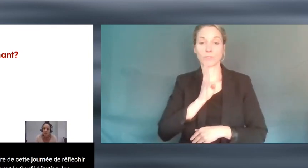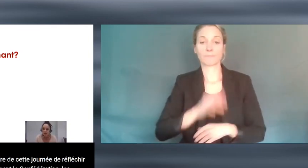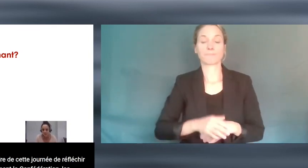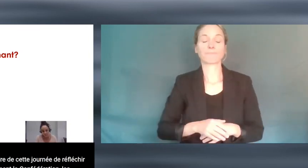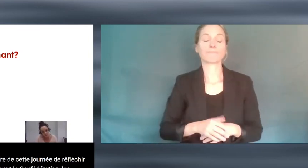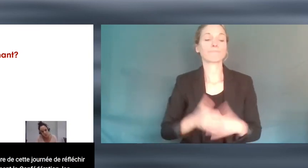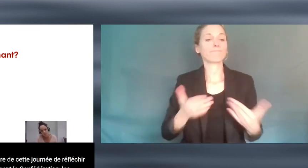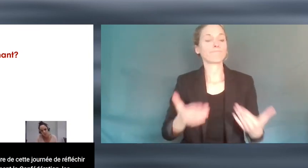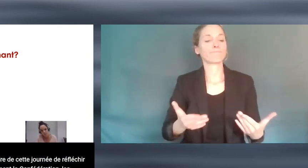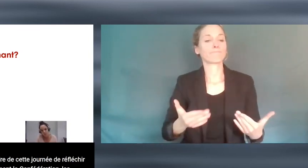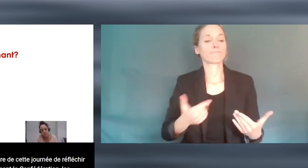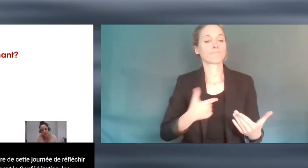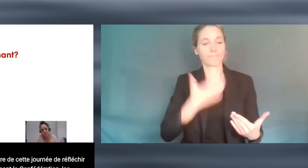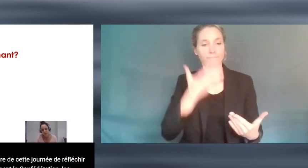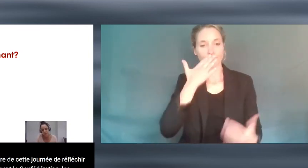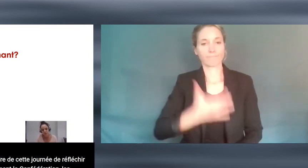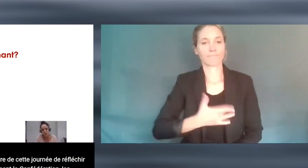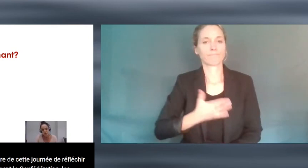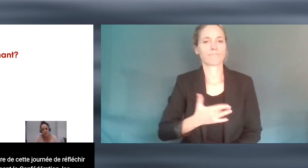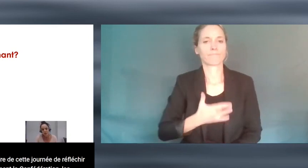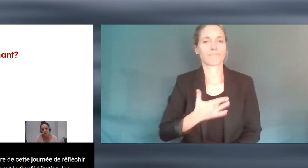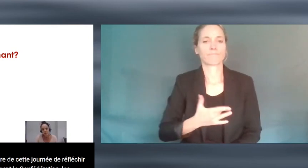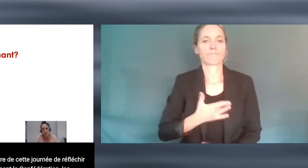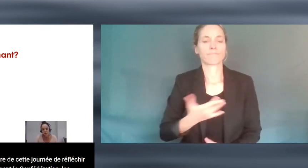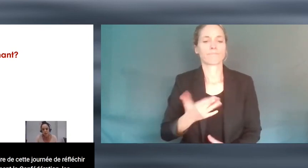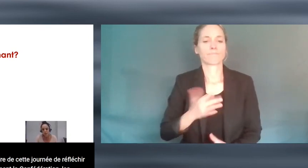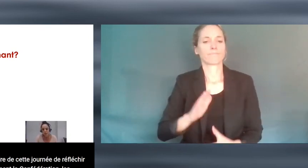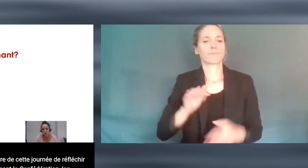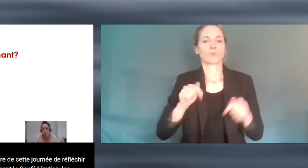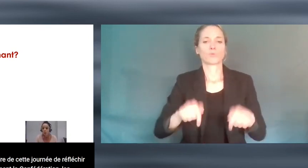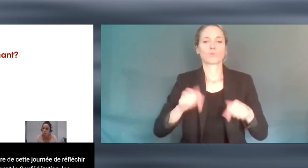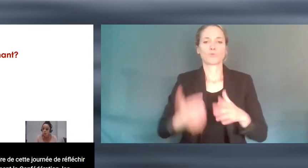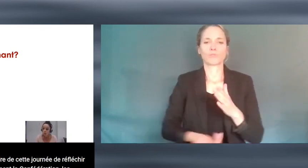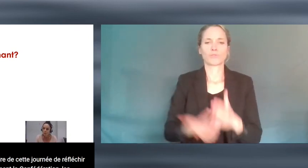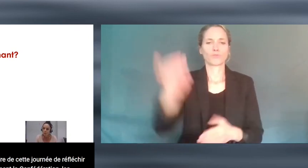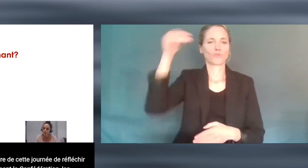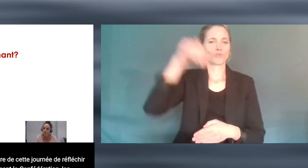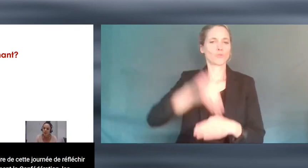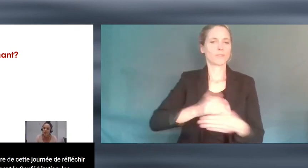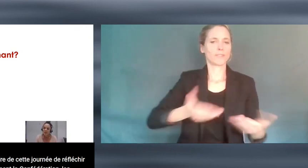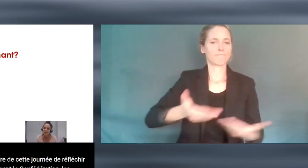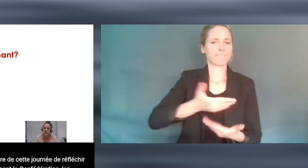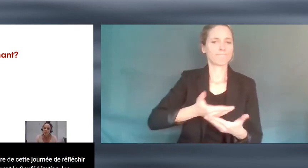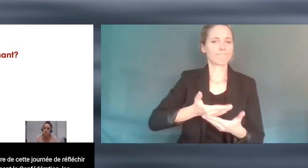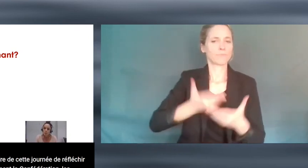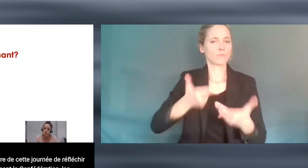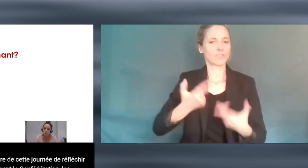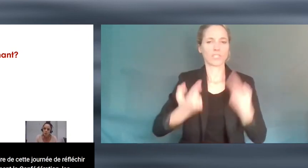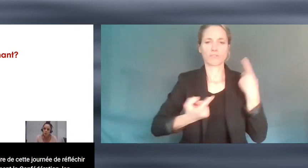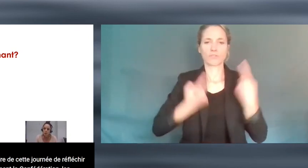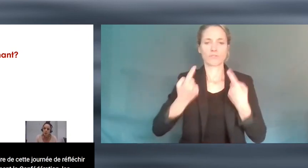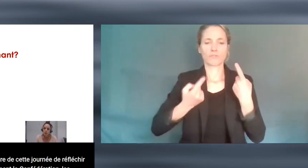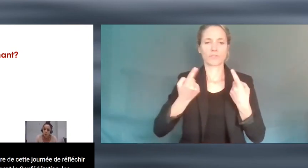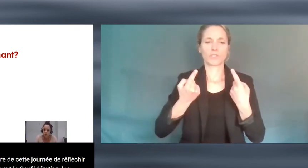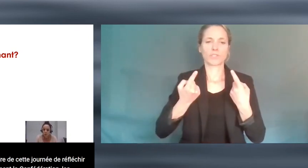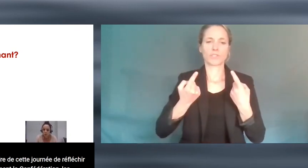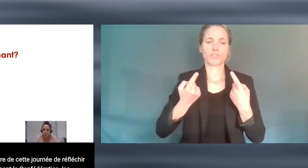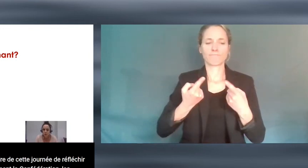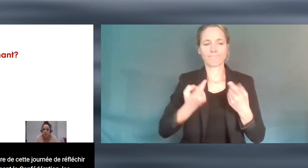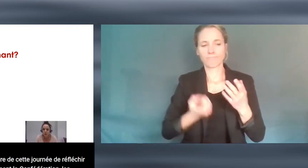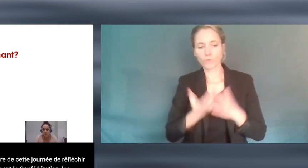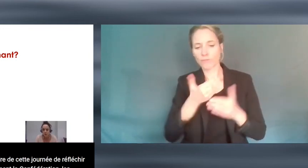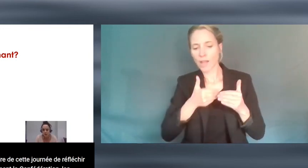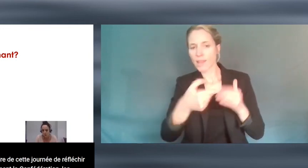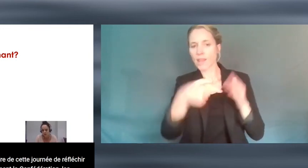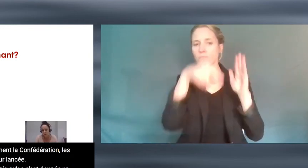pense qu'il serait intéressant aussi, dans le cadre de cette journée, de réfléchir aux mesures à prendre pour que non